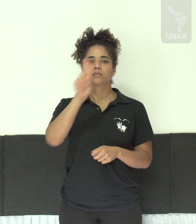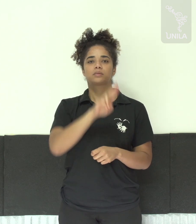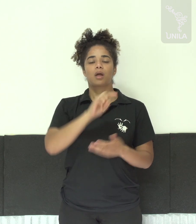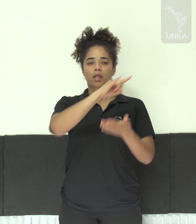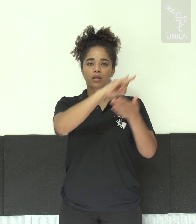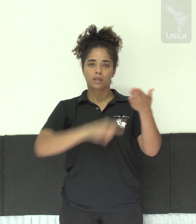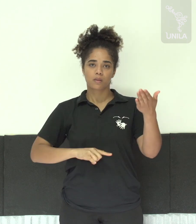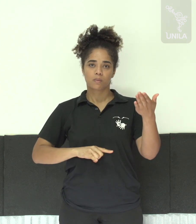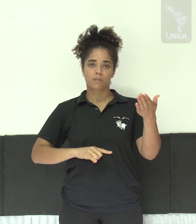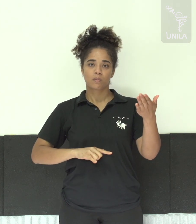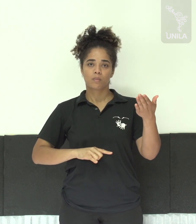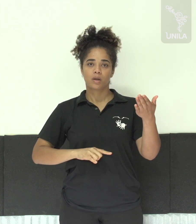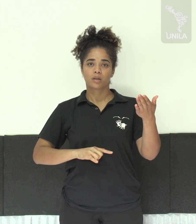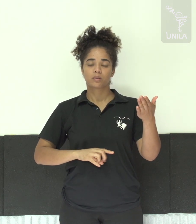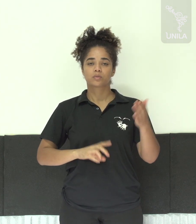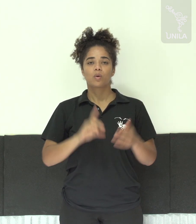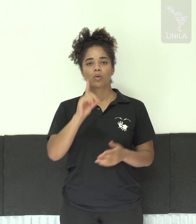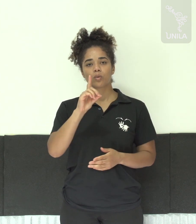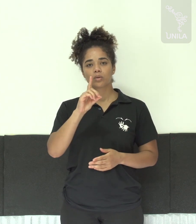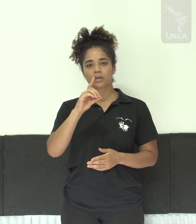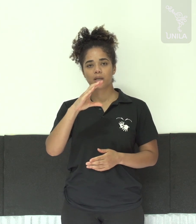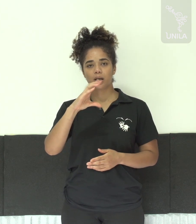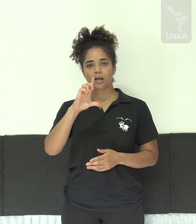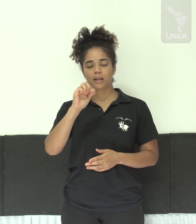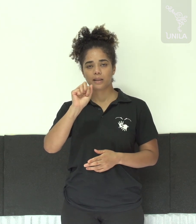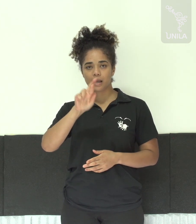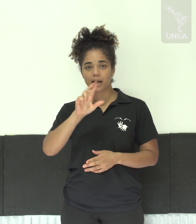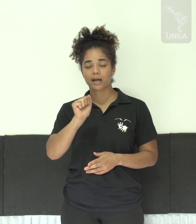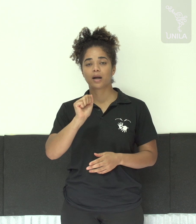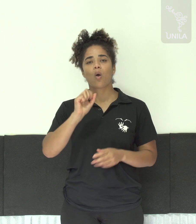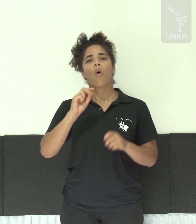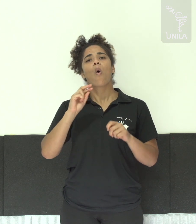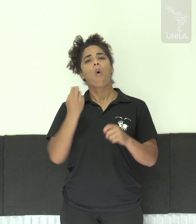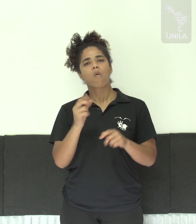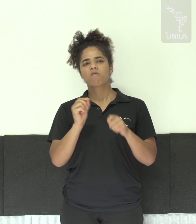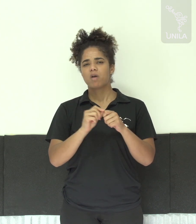ou informações falsos ou outros meios ilícitos.